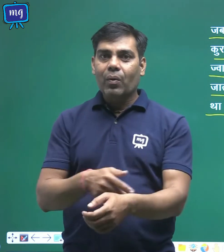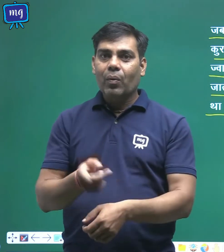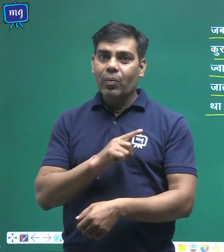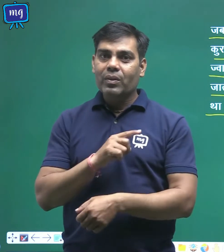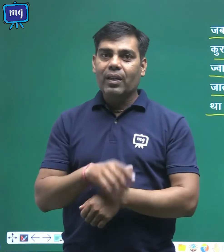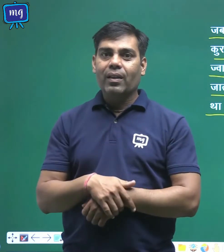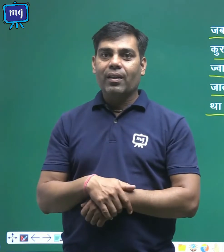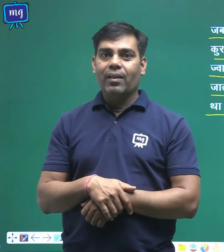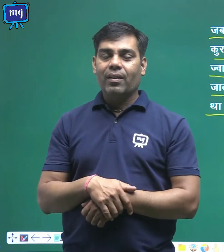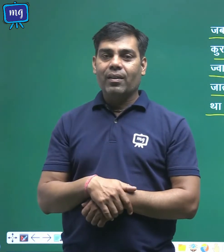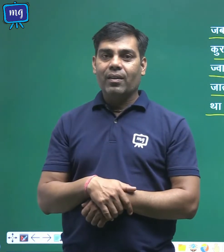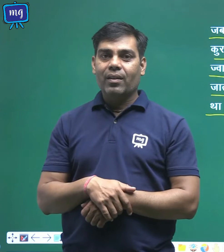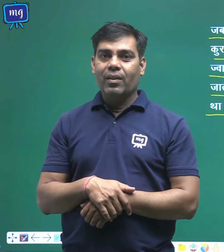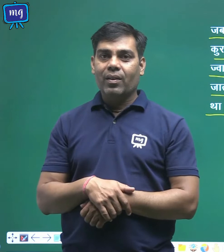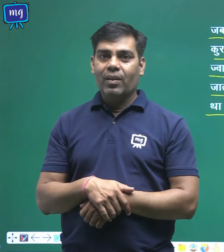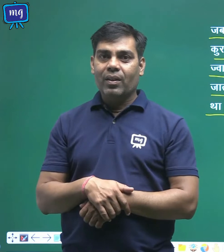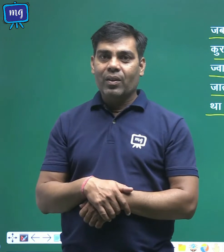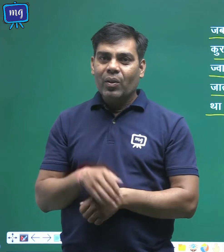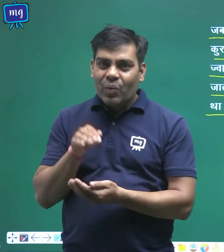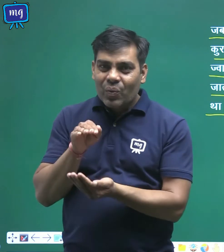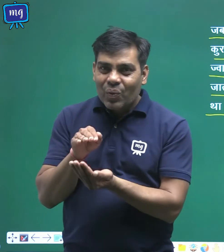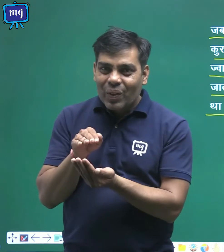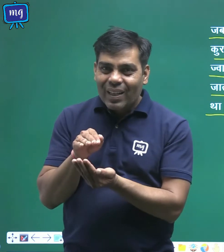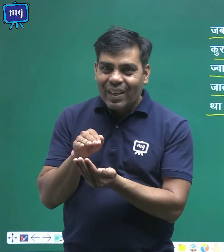उसके छोटे बच्चे के साथ